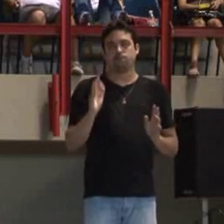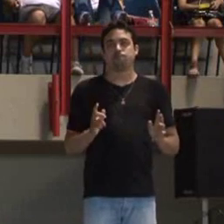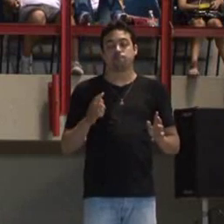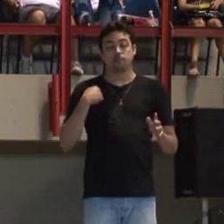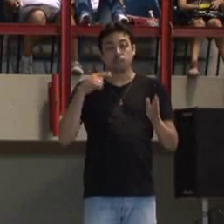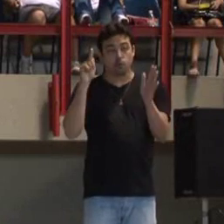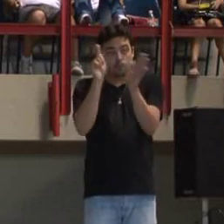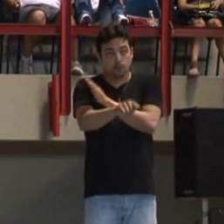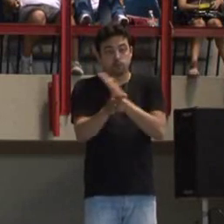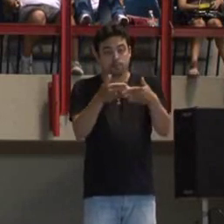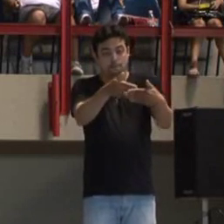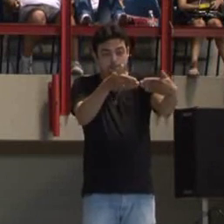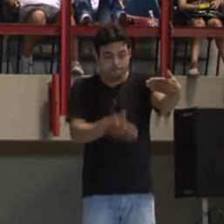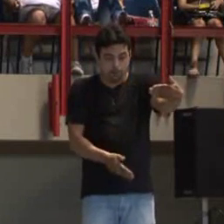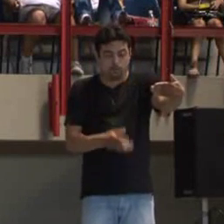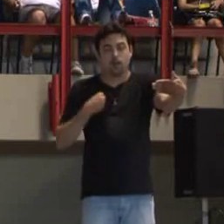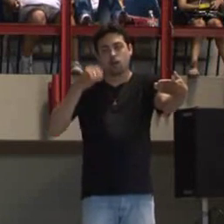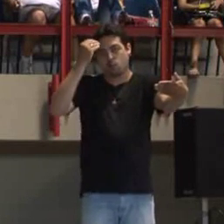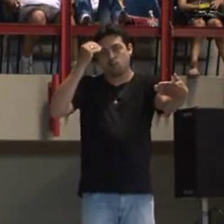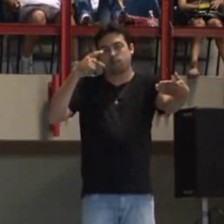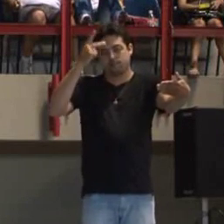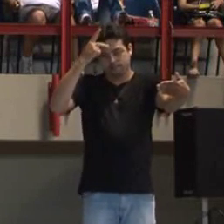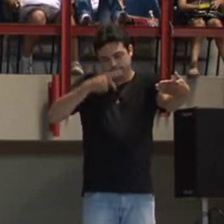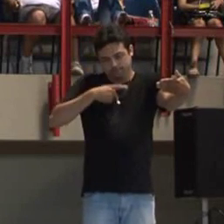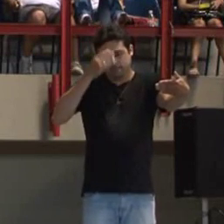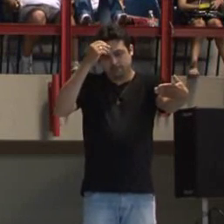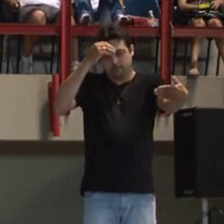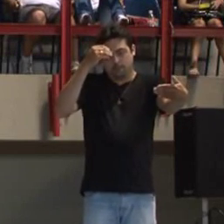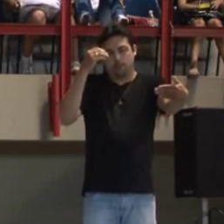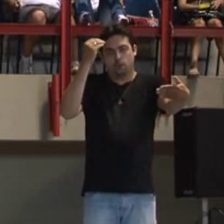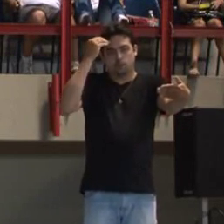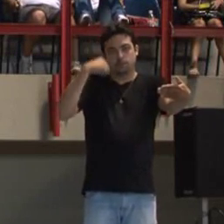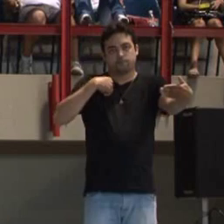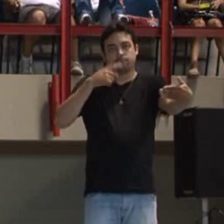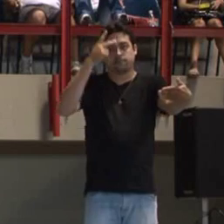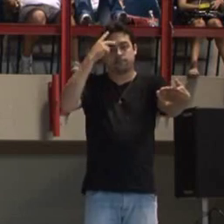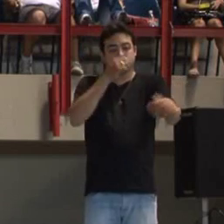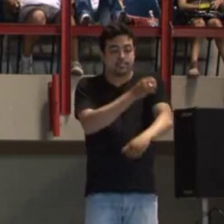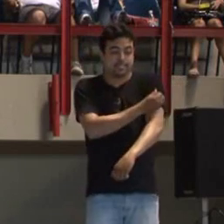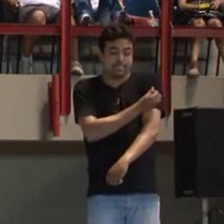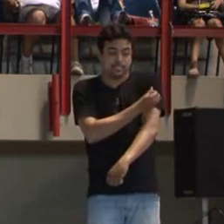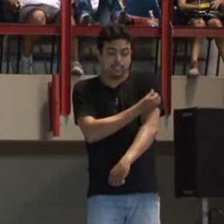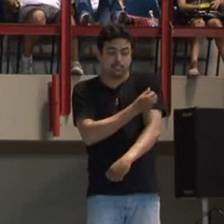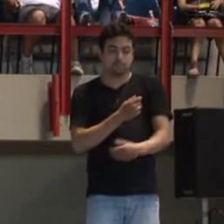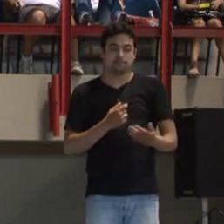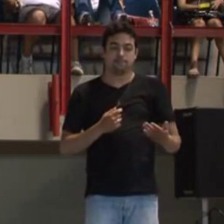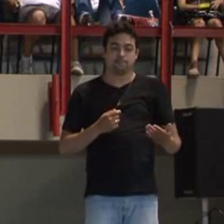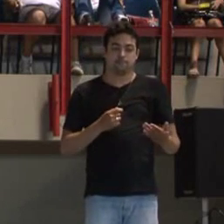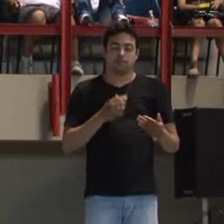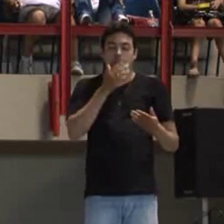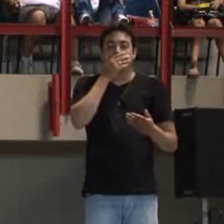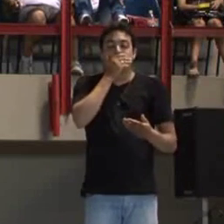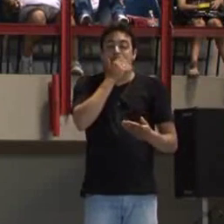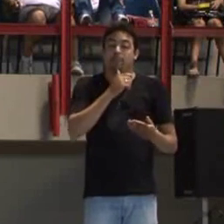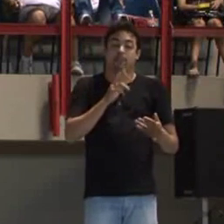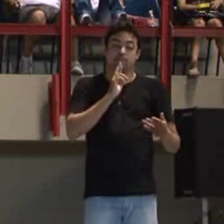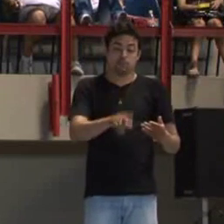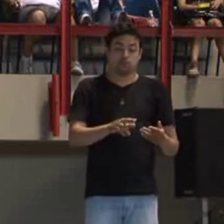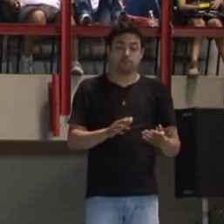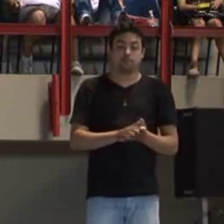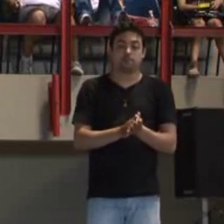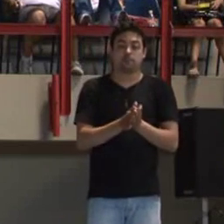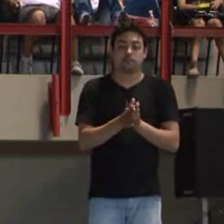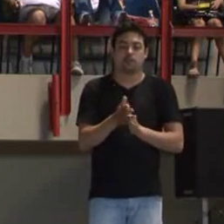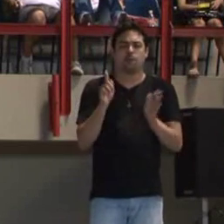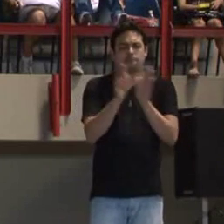Eu perguntei na prova, a culpa foi minha. Olha a resposta do cidadão. 6ª série. Ele botou assim, eu fiz